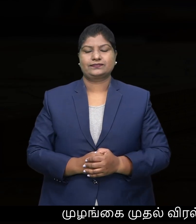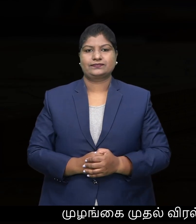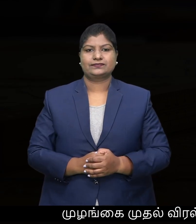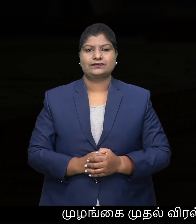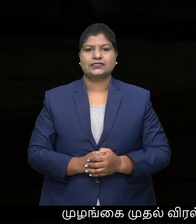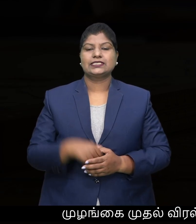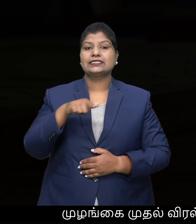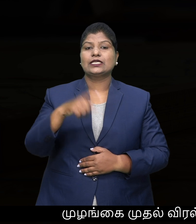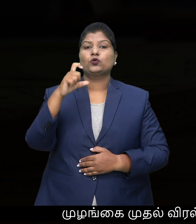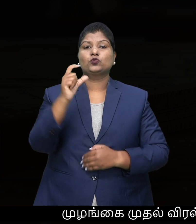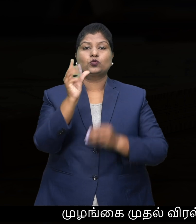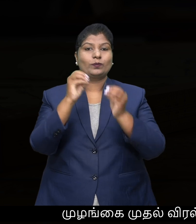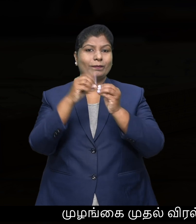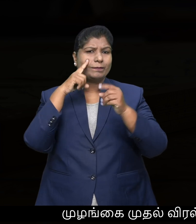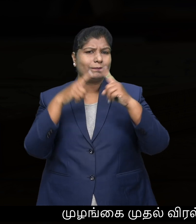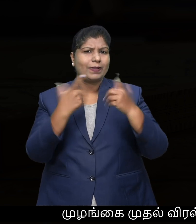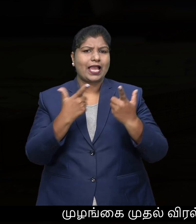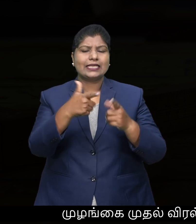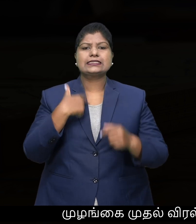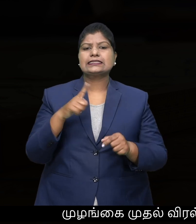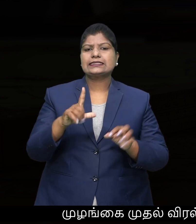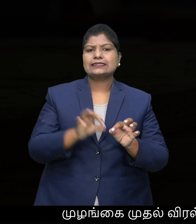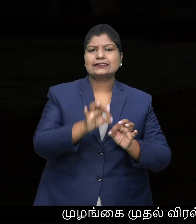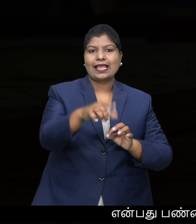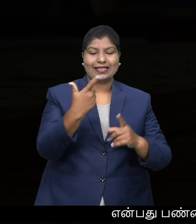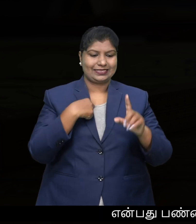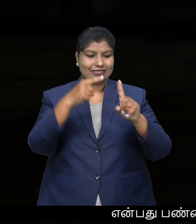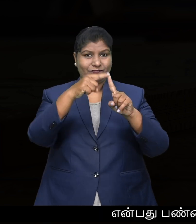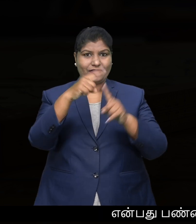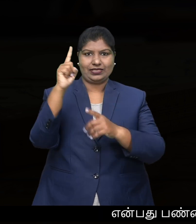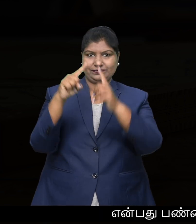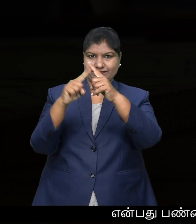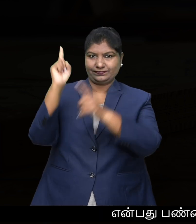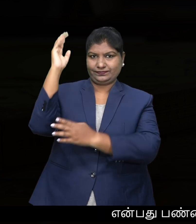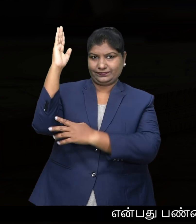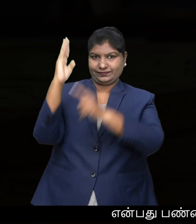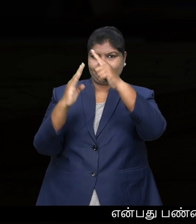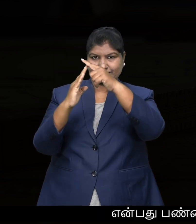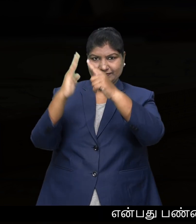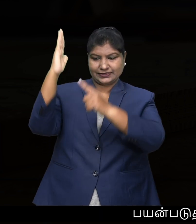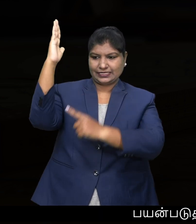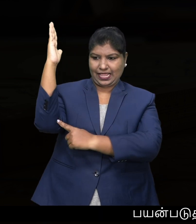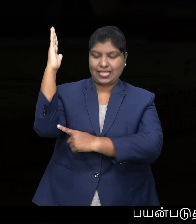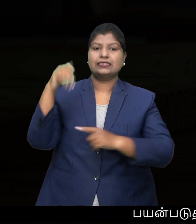முழங்கை முதல் விரல் நுனி வரை 1 முழம் என்பது பண்டைய எகிப்தில்